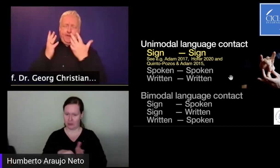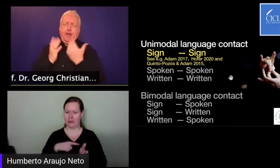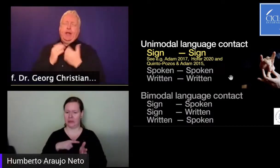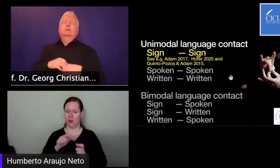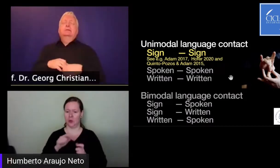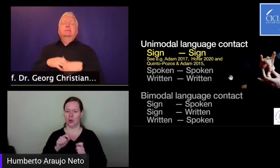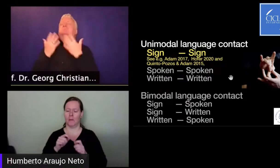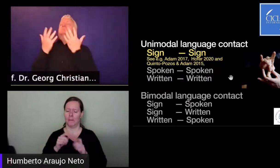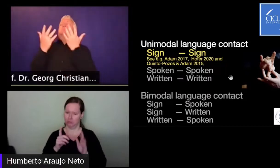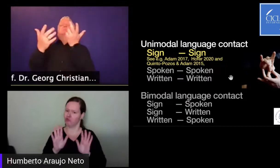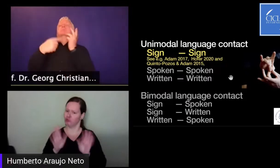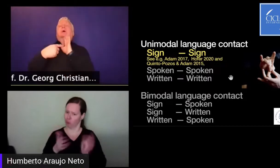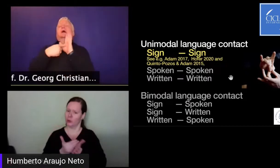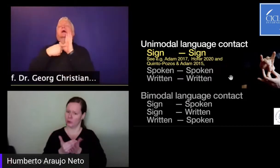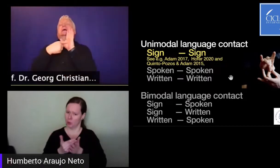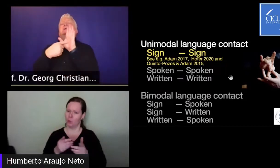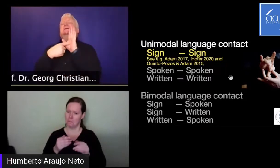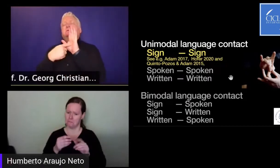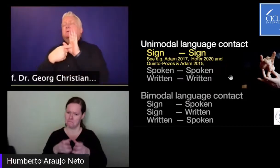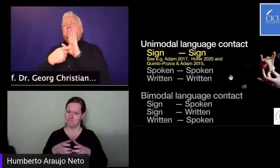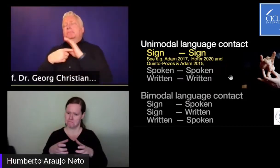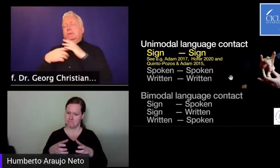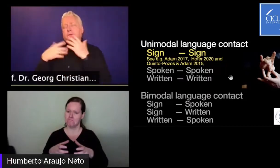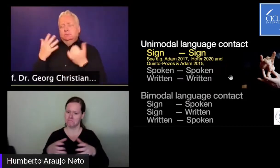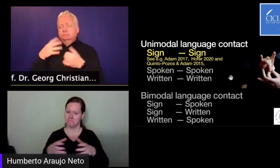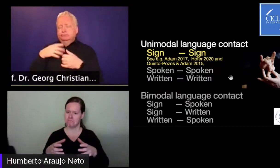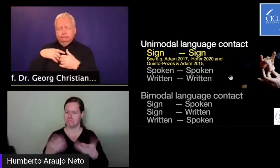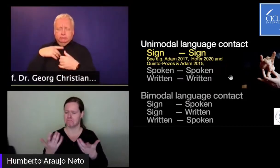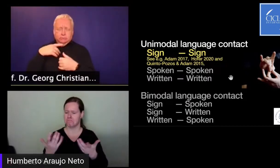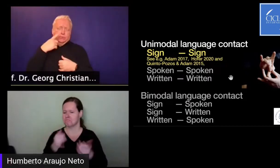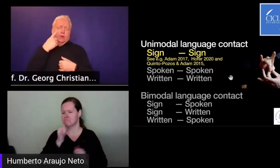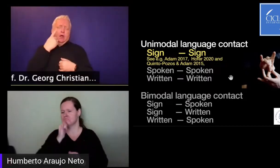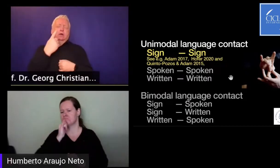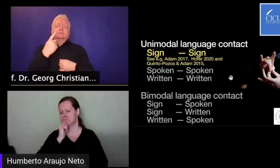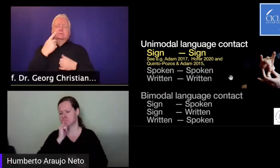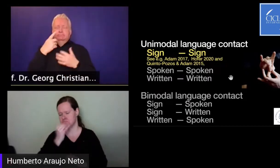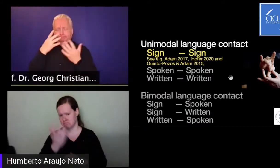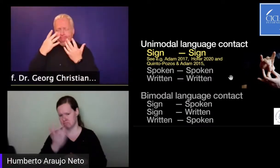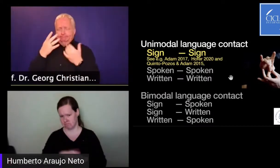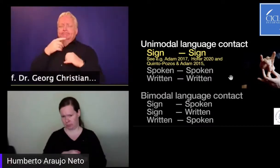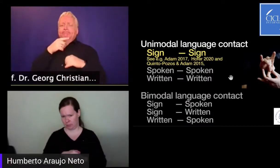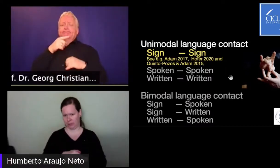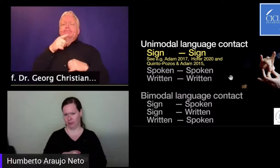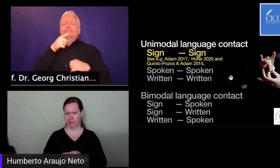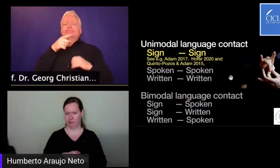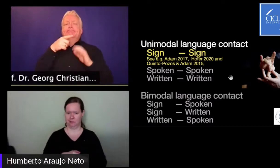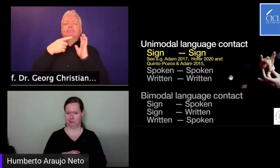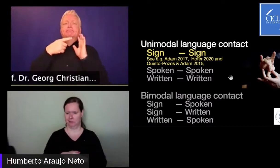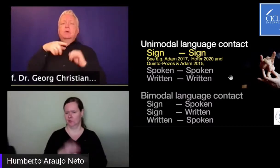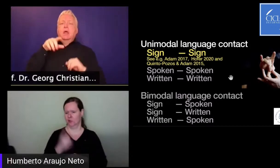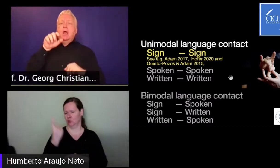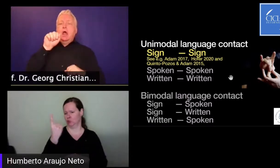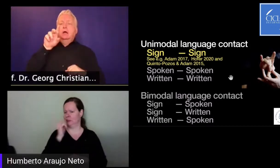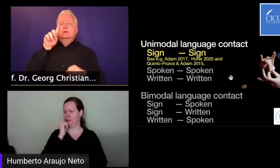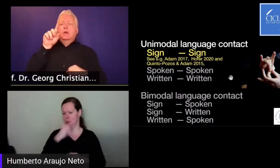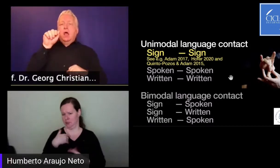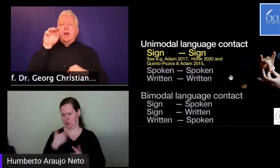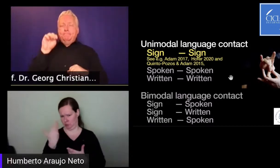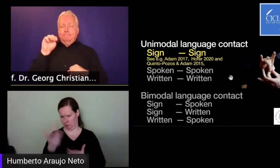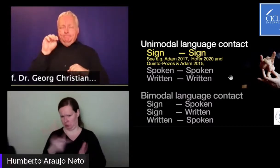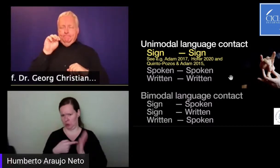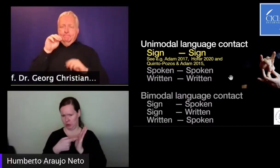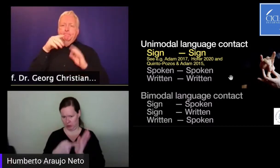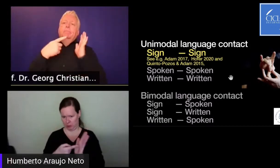são línguas de sinais. Eu tenho visto também o número de trabalhos nesse sentido se